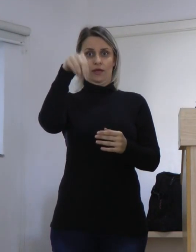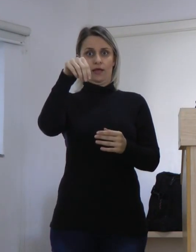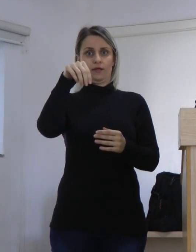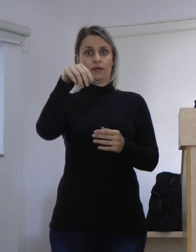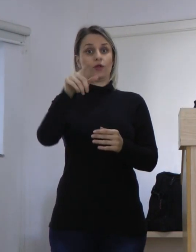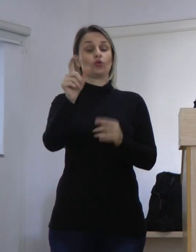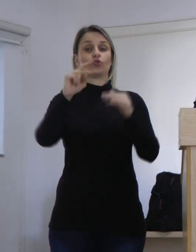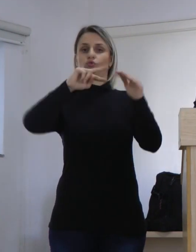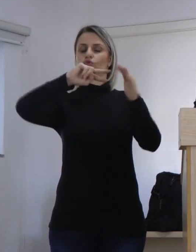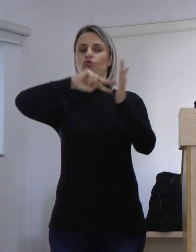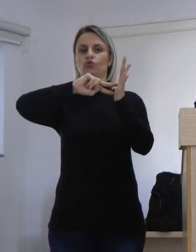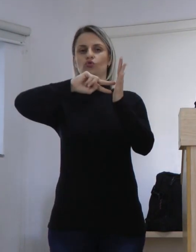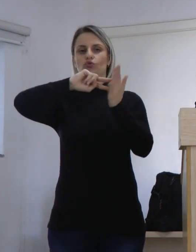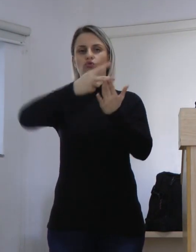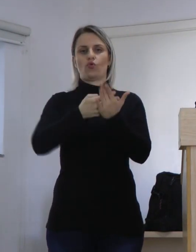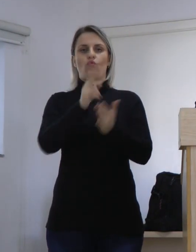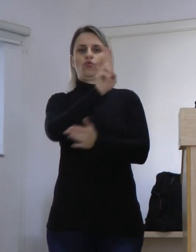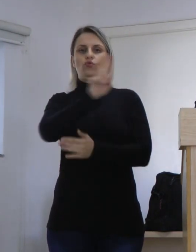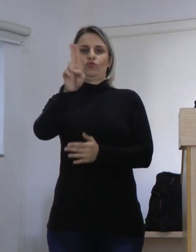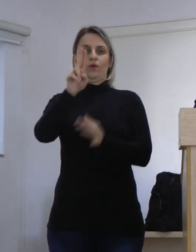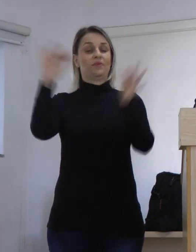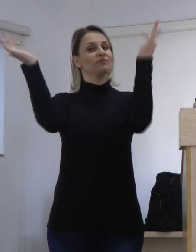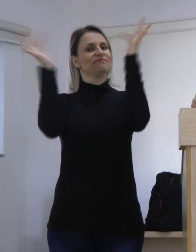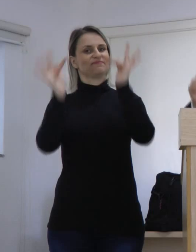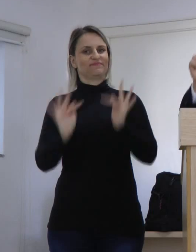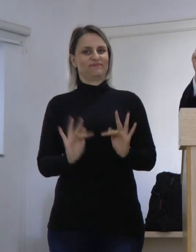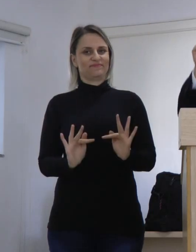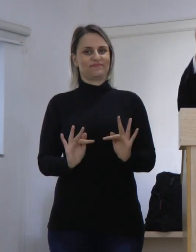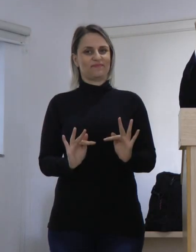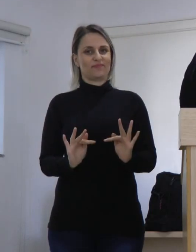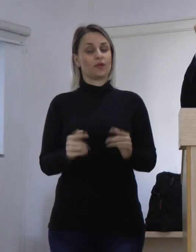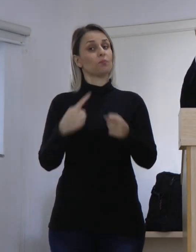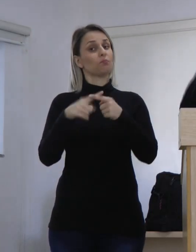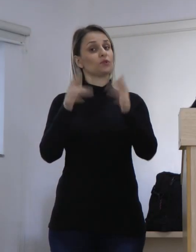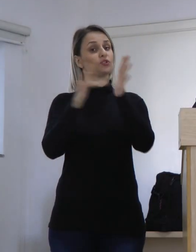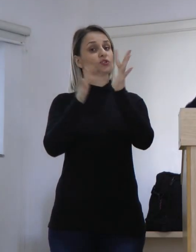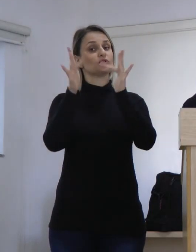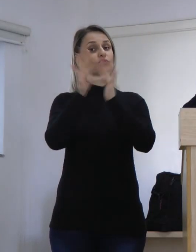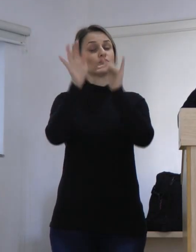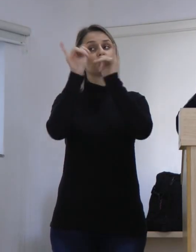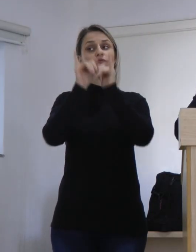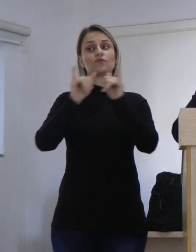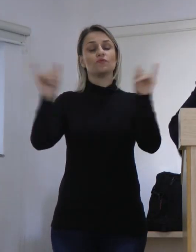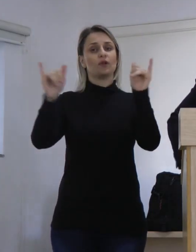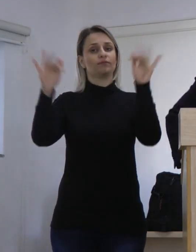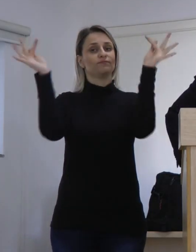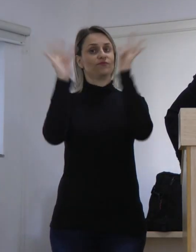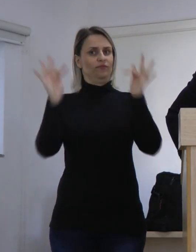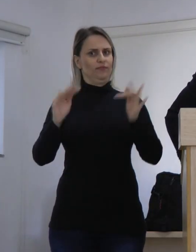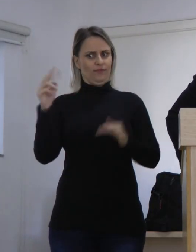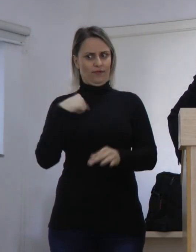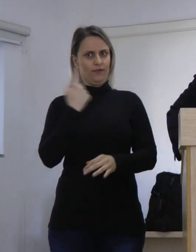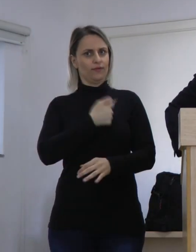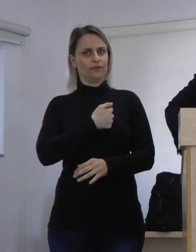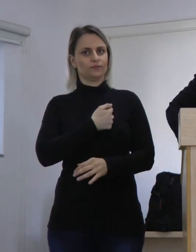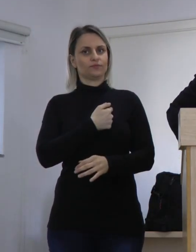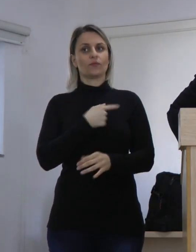Jesus veio falar de felicidades para nós. E quem sabe qual é a primeira bem-aventurança, e não é por acaso?